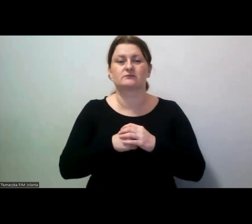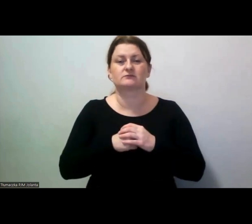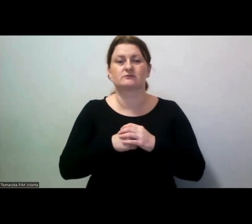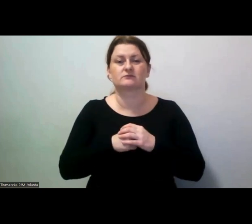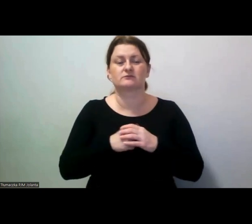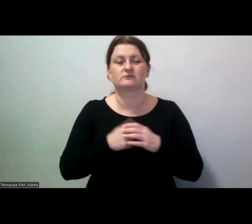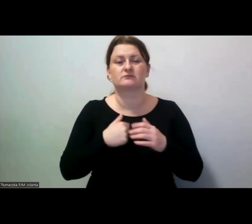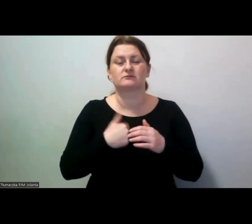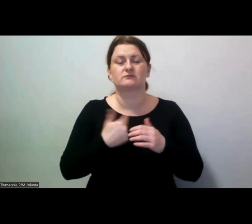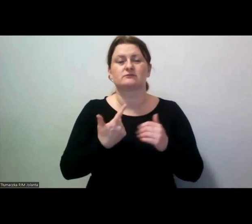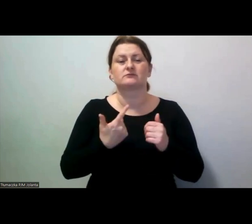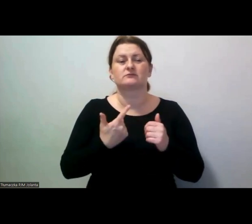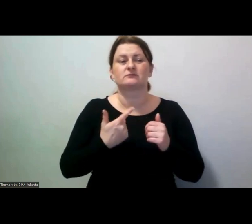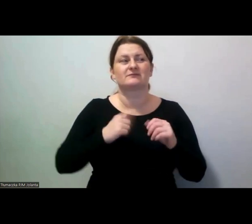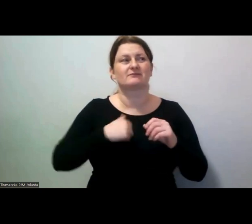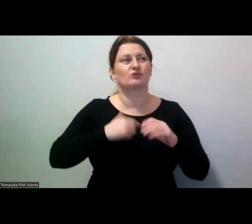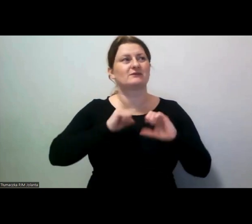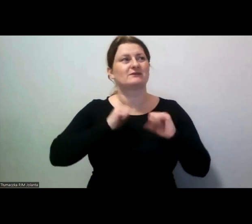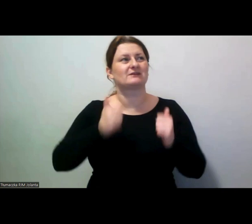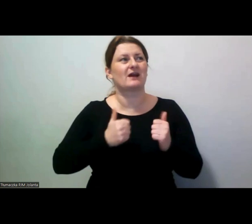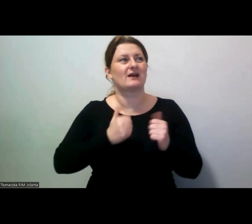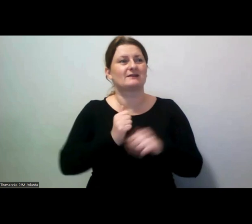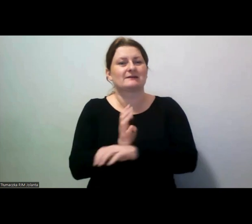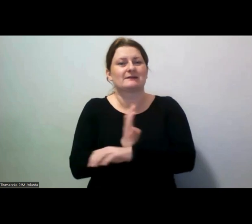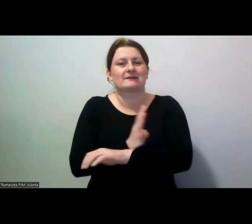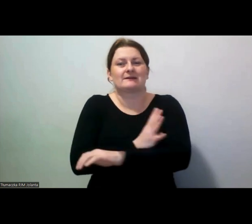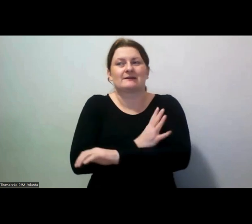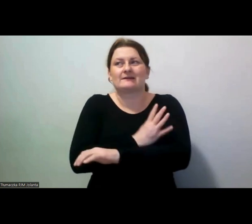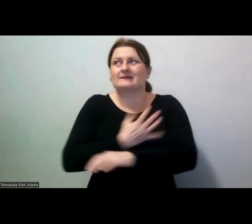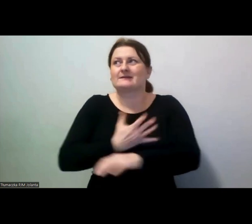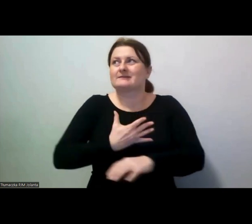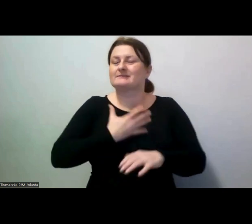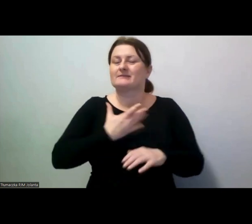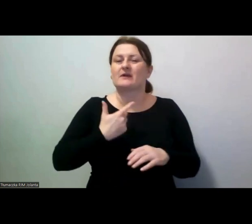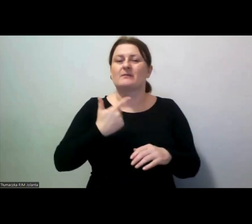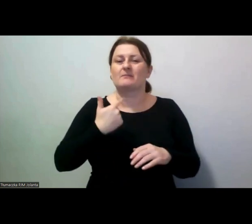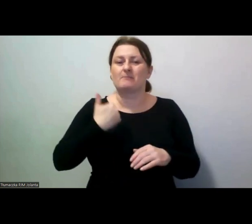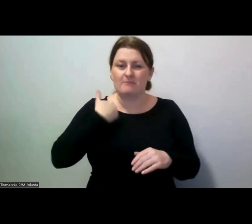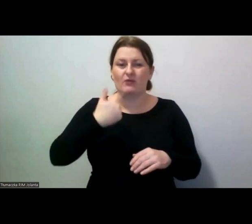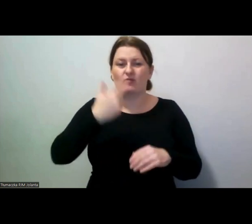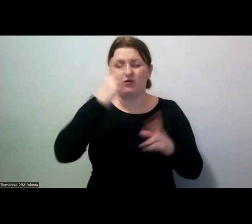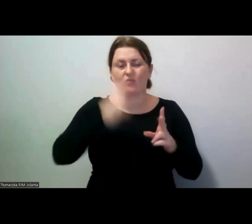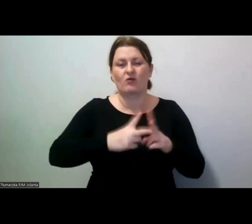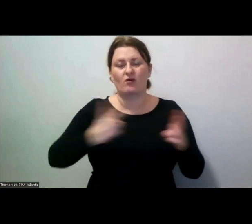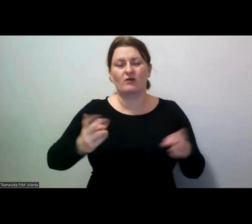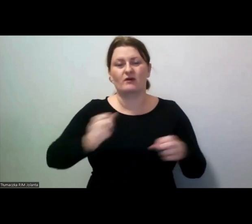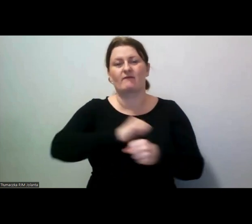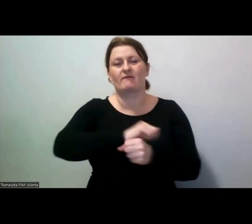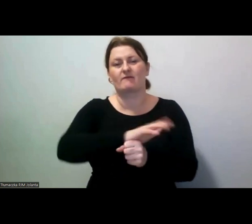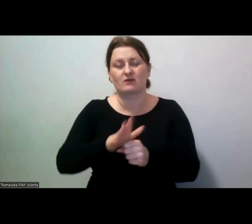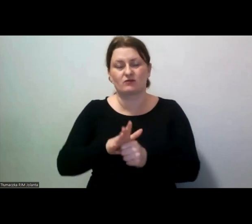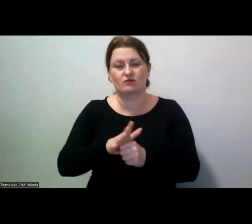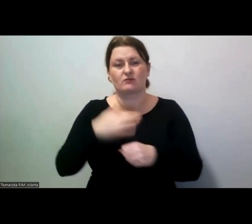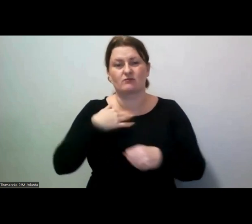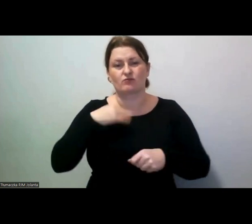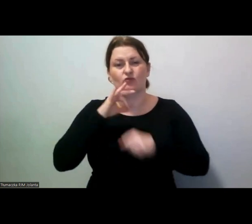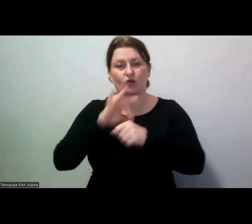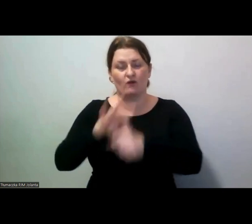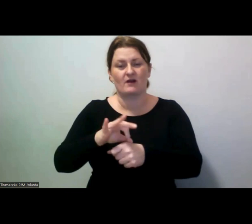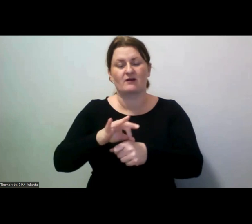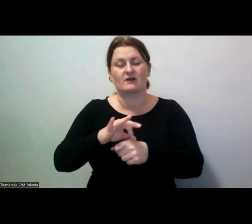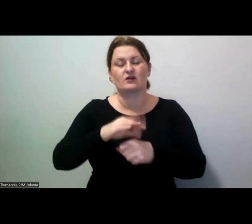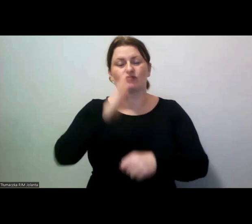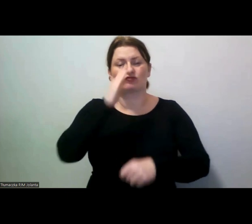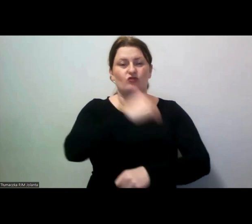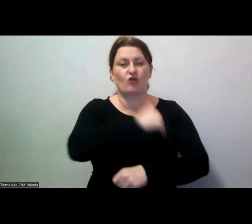taki stan nawet czasami wzruszenia podczas normalizacji, bo mimo, że była pandemia, ja prowadziłam głównie normalizację w